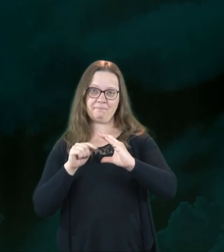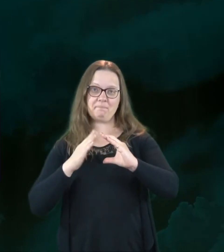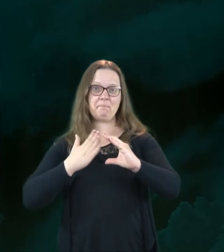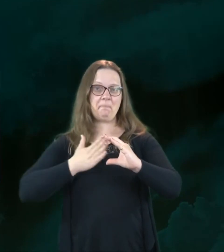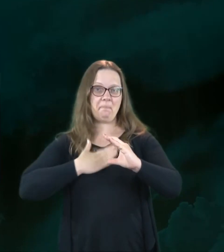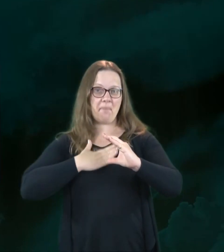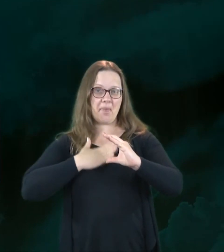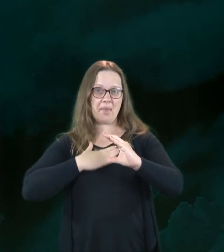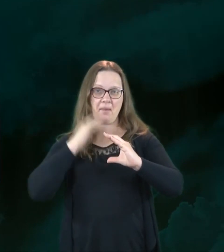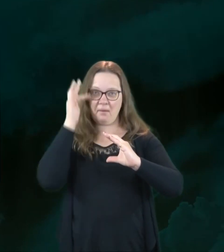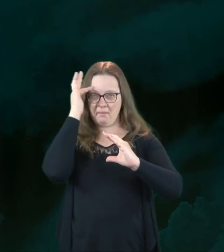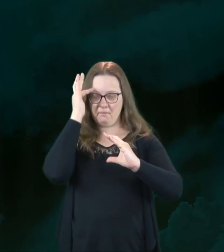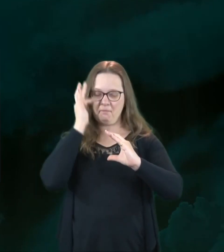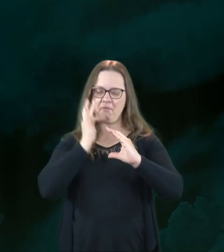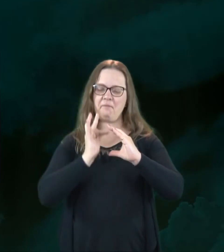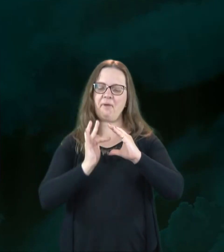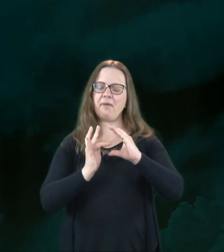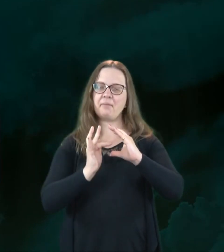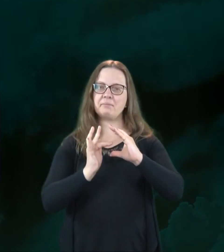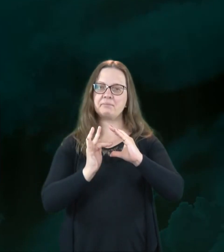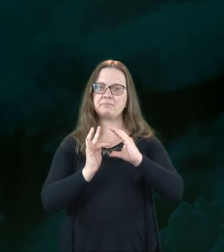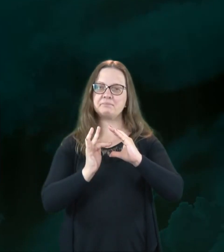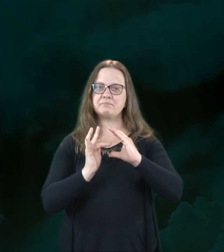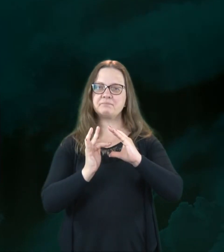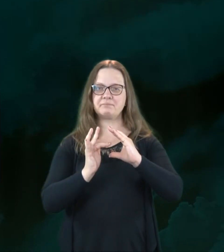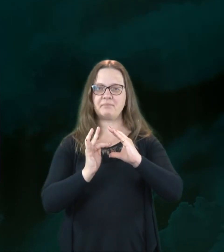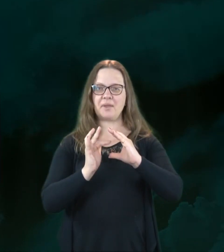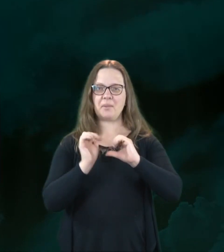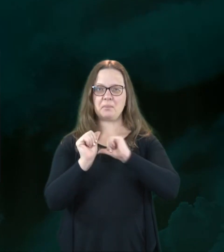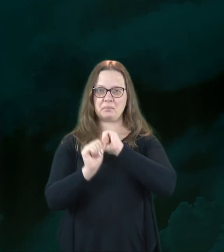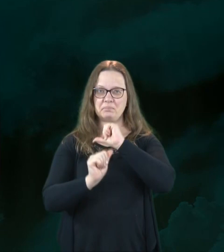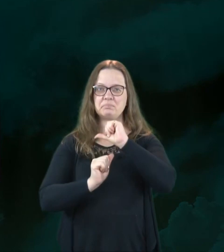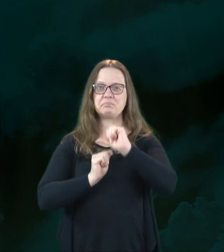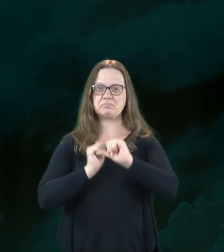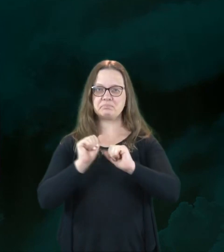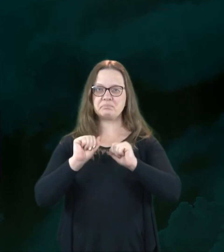agora a fé produziu a sua fé.